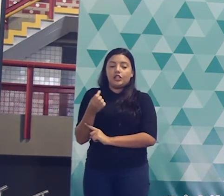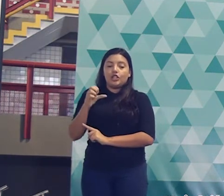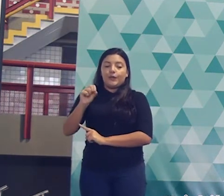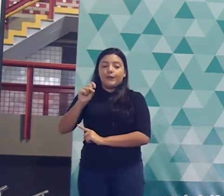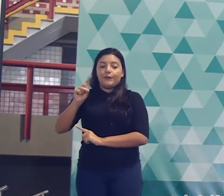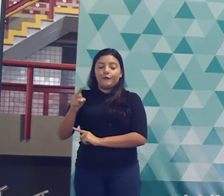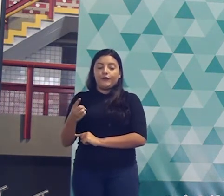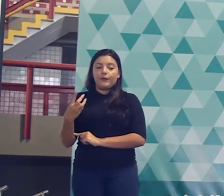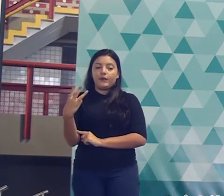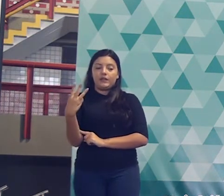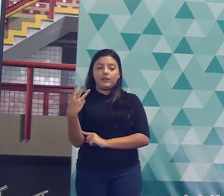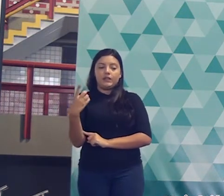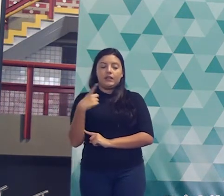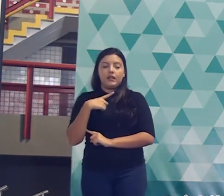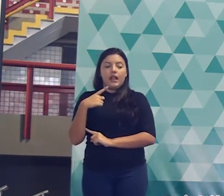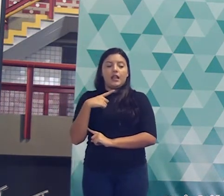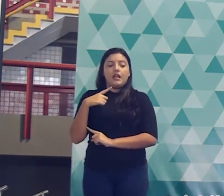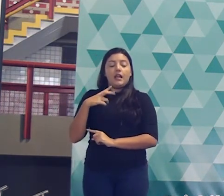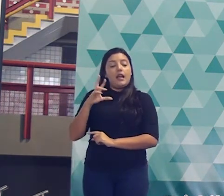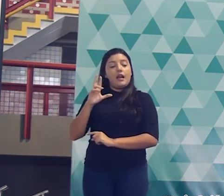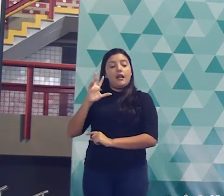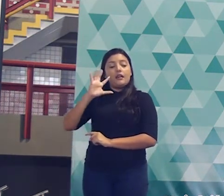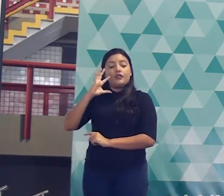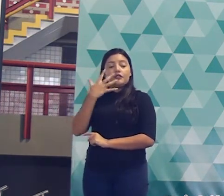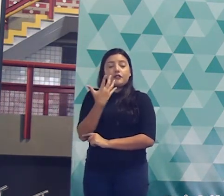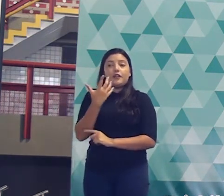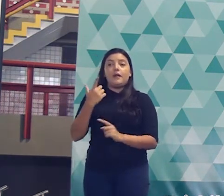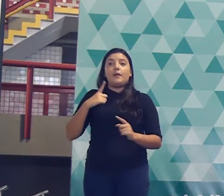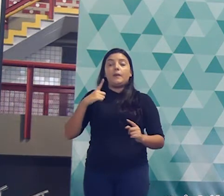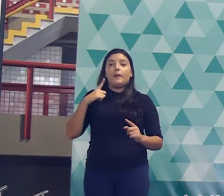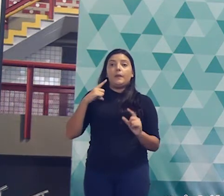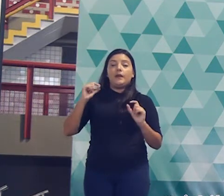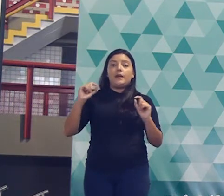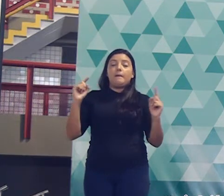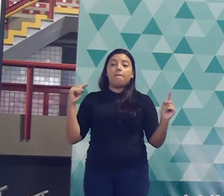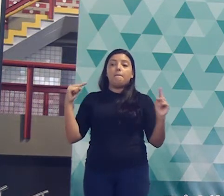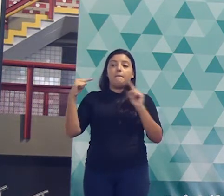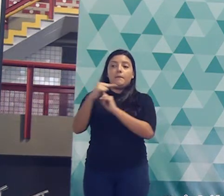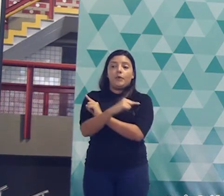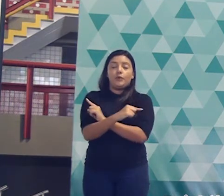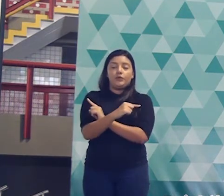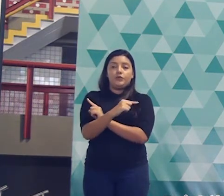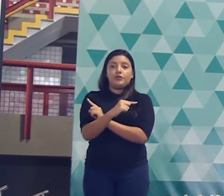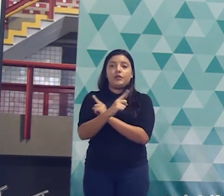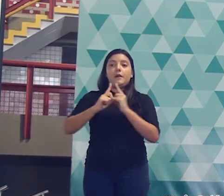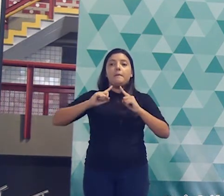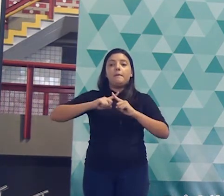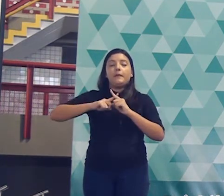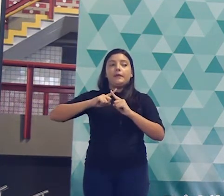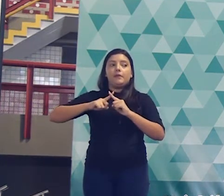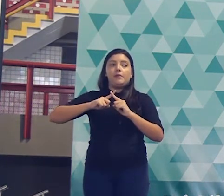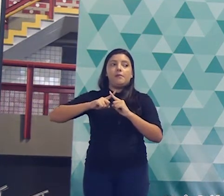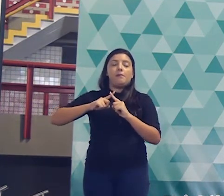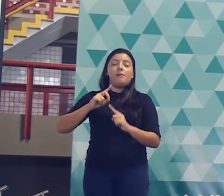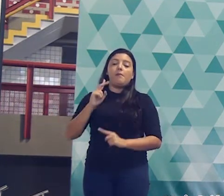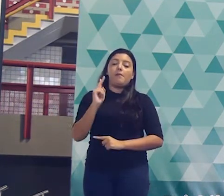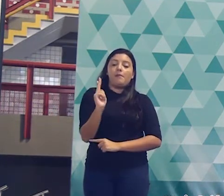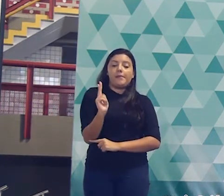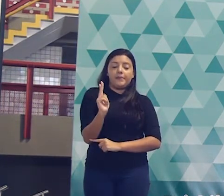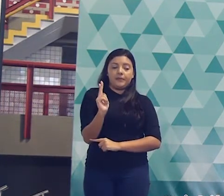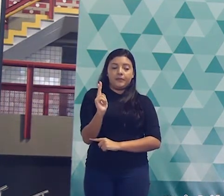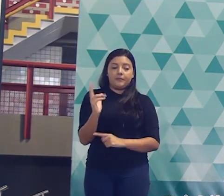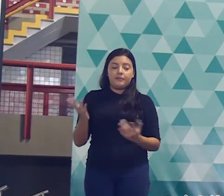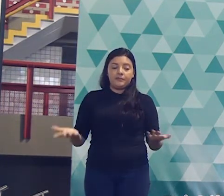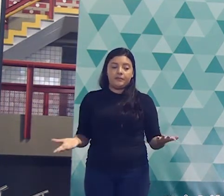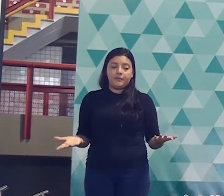68,3. Quando eu venho aqui para a nossa resolução, o que eu vou ter que fazer? Inverter o sinal e multiplicar por 2. Na